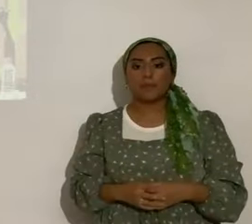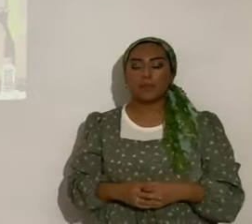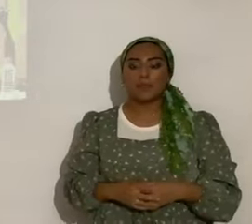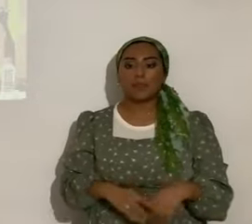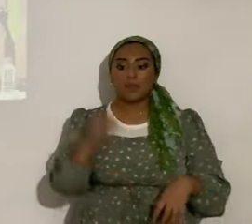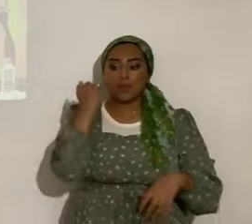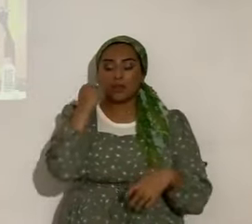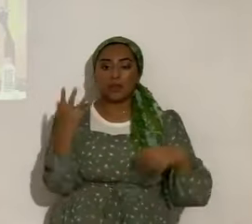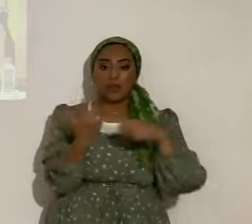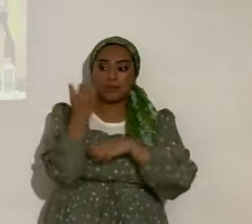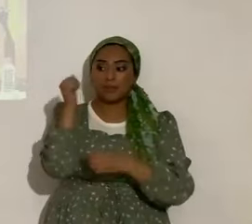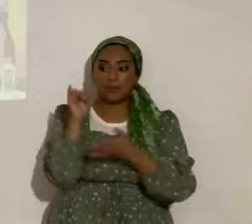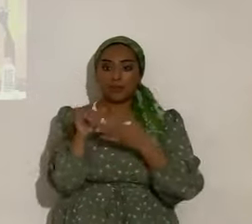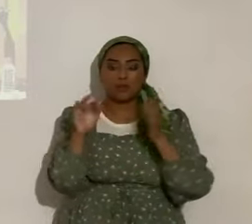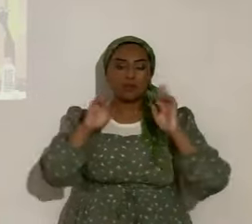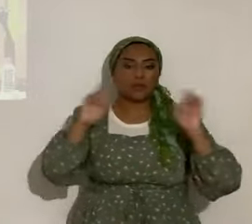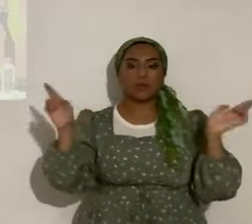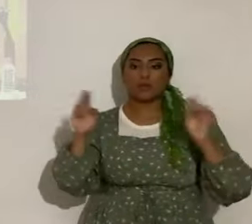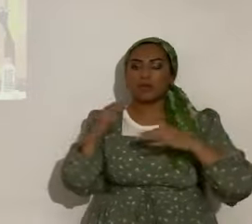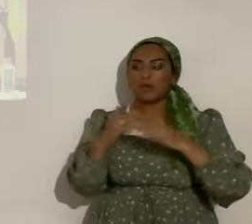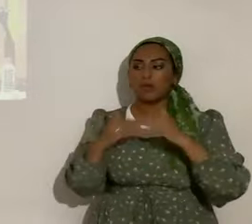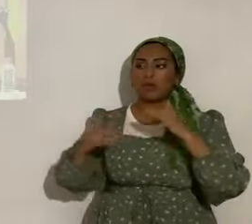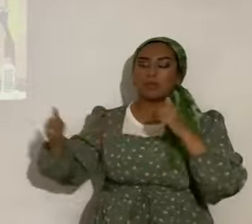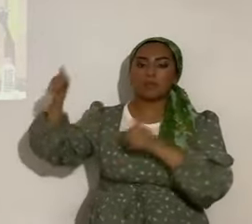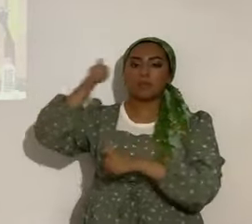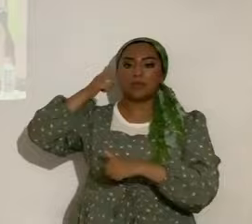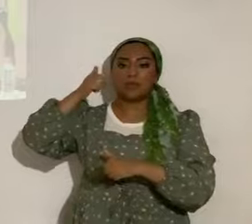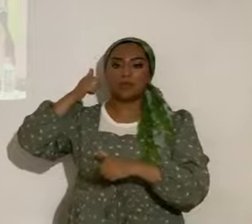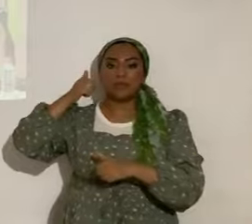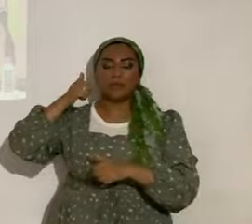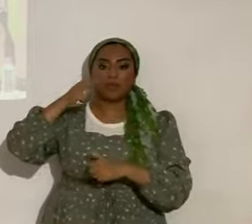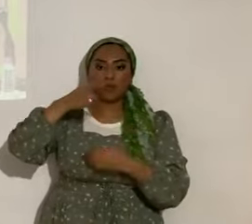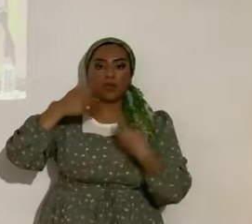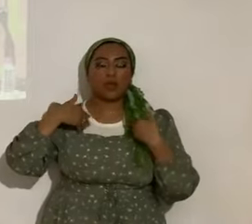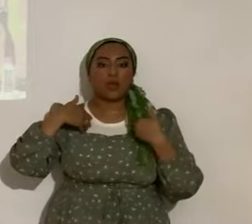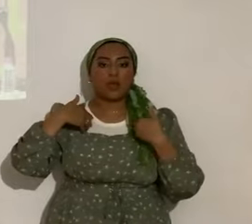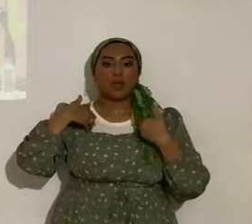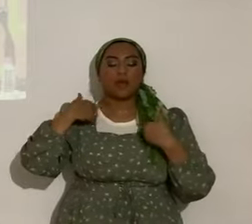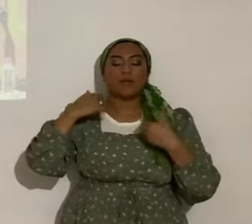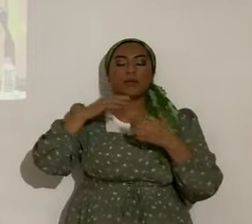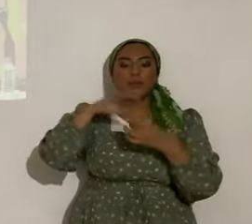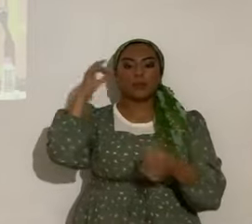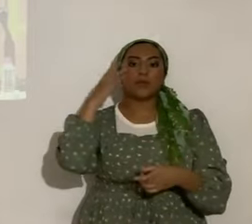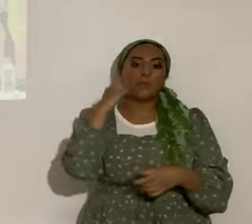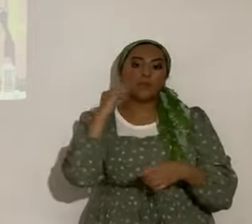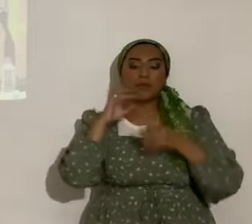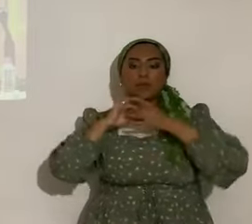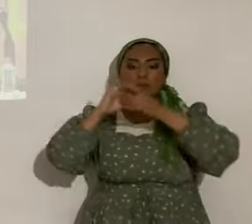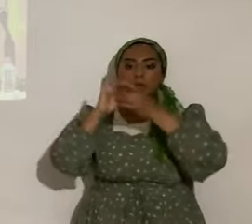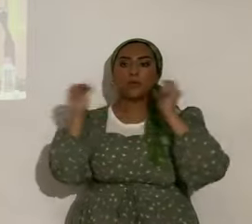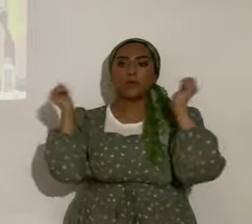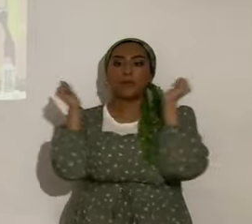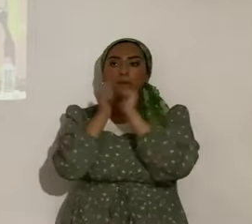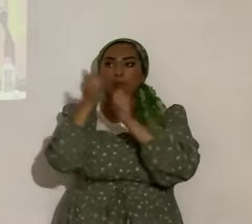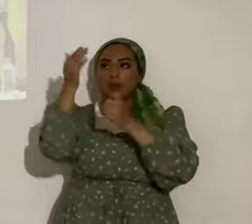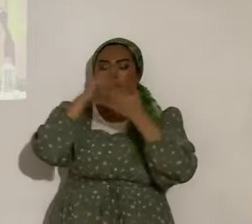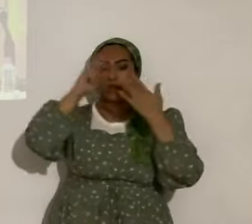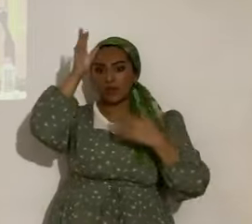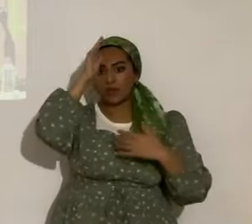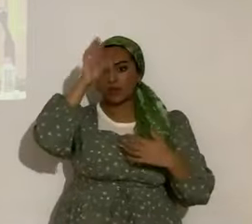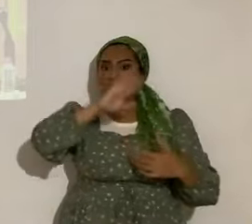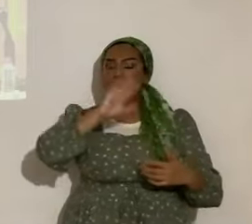que logra superar eso está ya en otro plan espiritual, tiene una experiencia espiritual, una comunión con el Eterno como